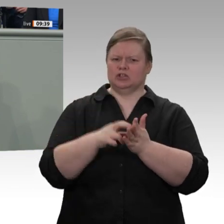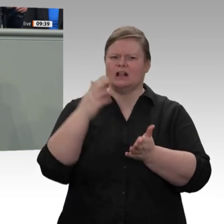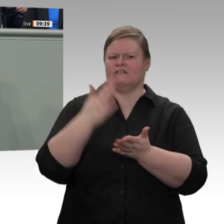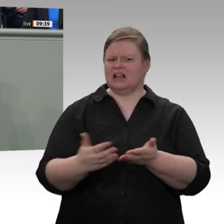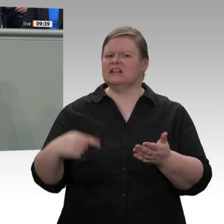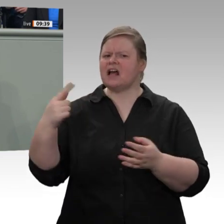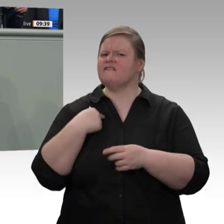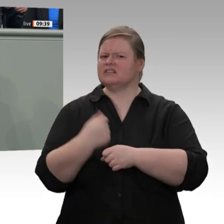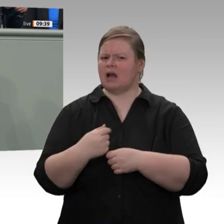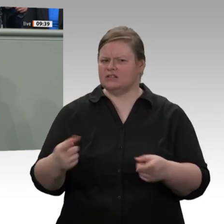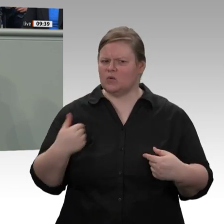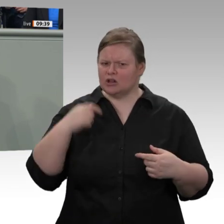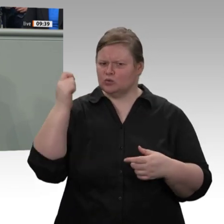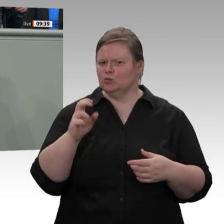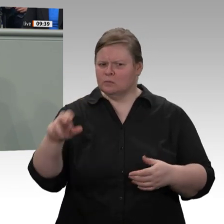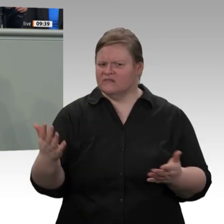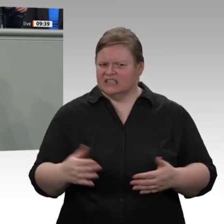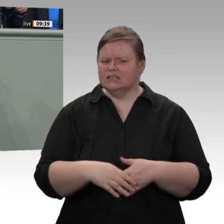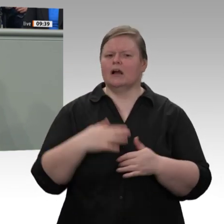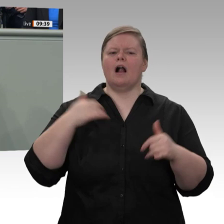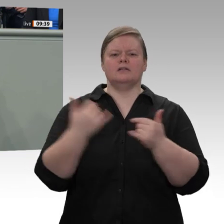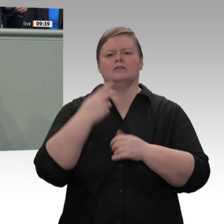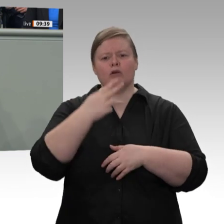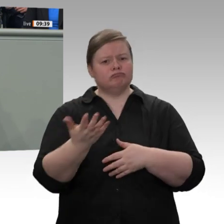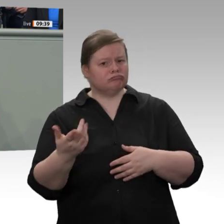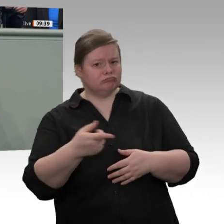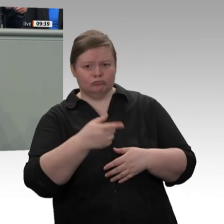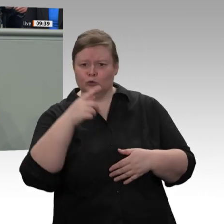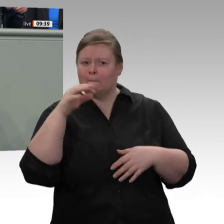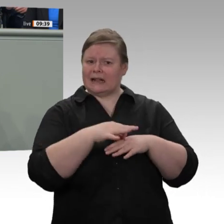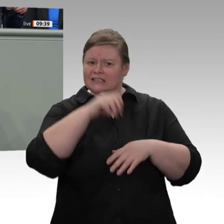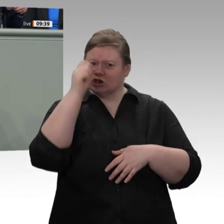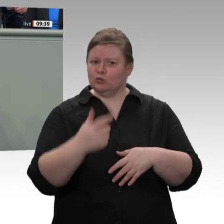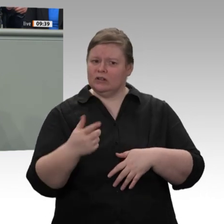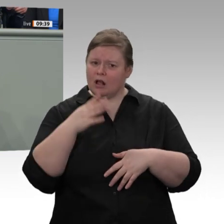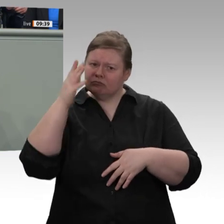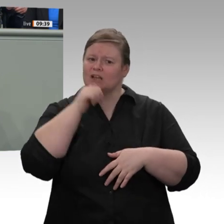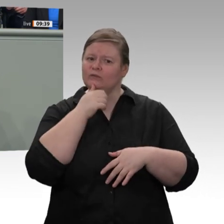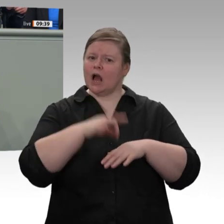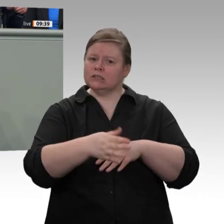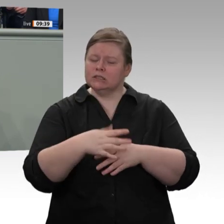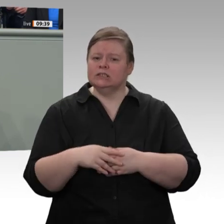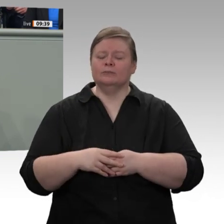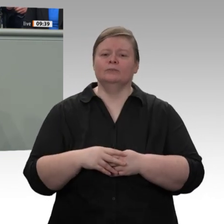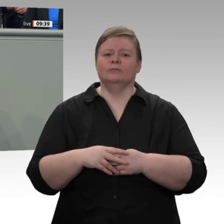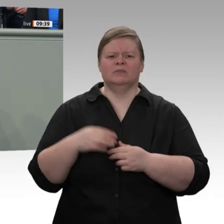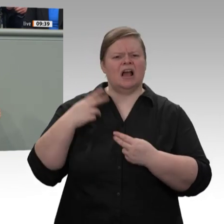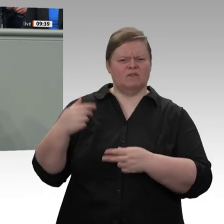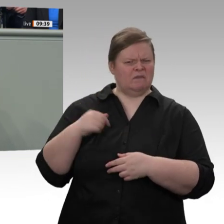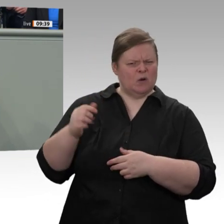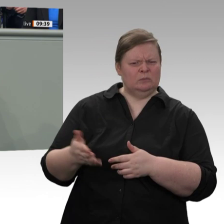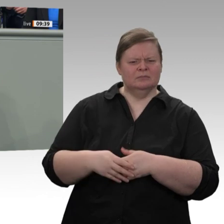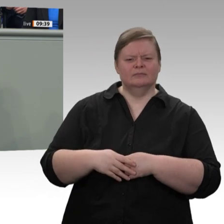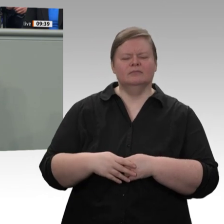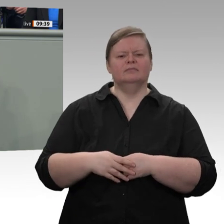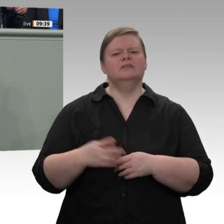in Deutschland eines Tages verändern und du musst dann das Land verlassen. Als Arzt wirst du überall im Ausland arbeiten können. Ich